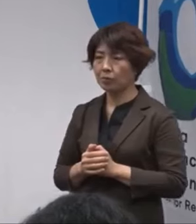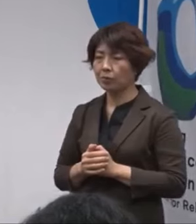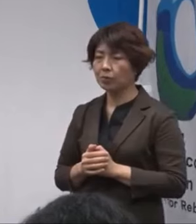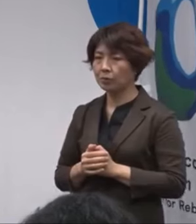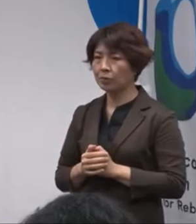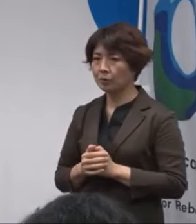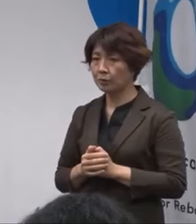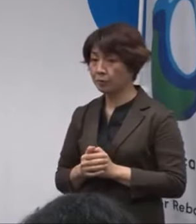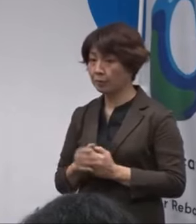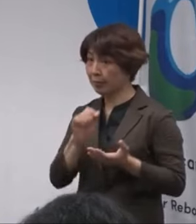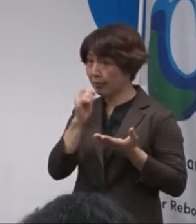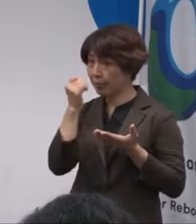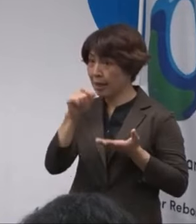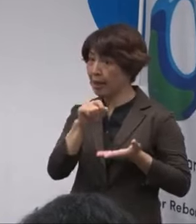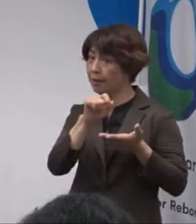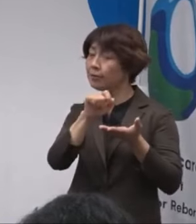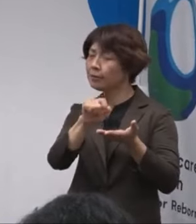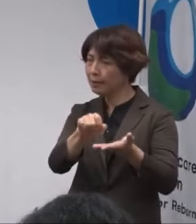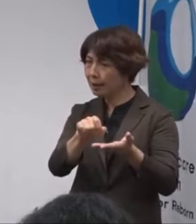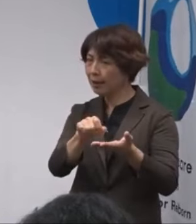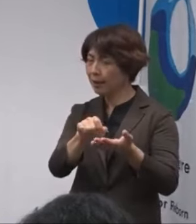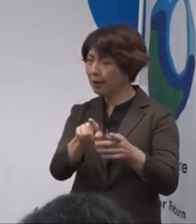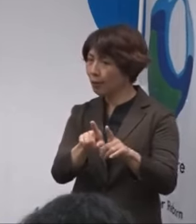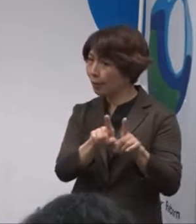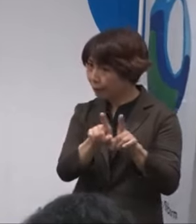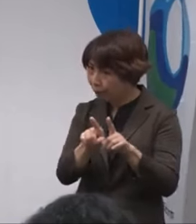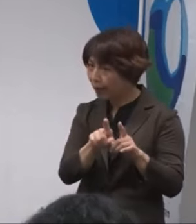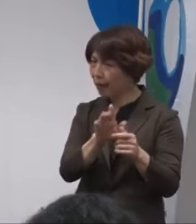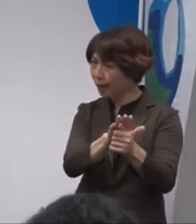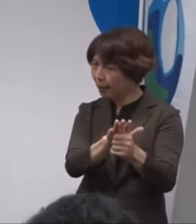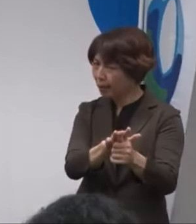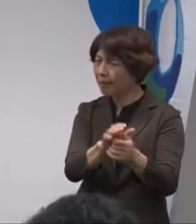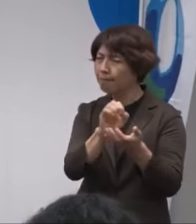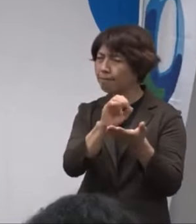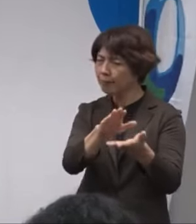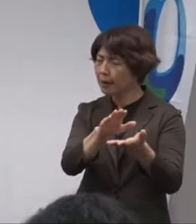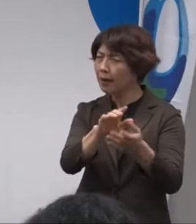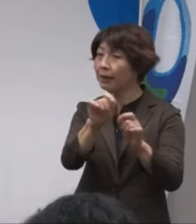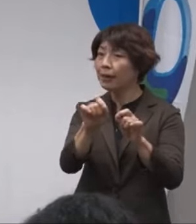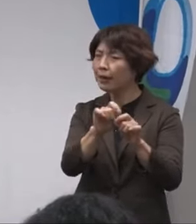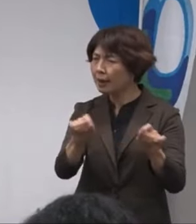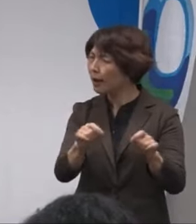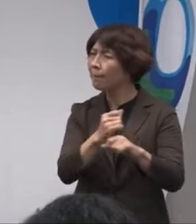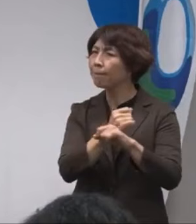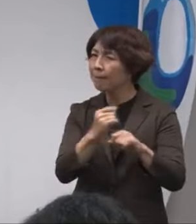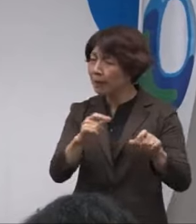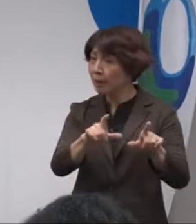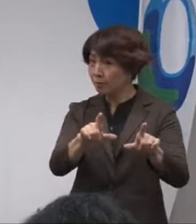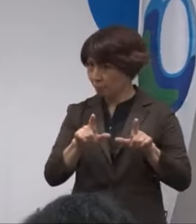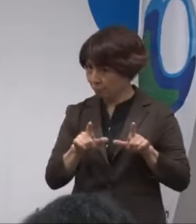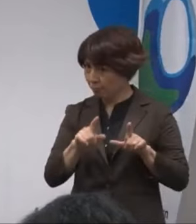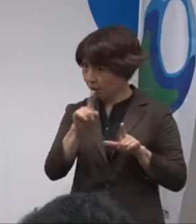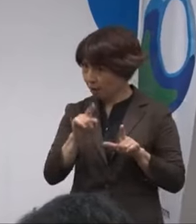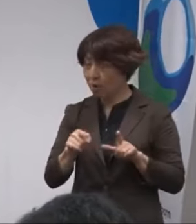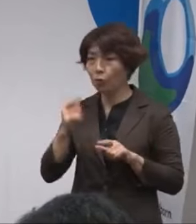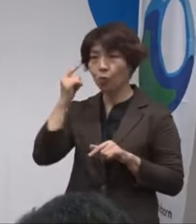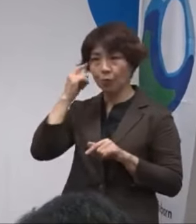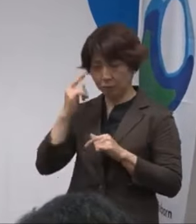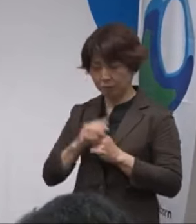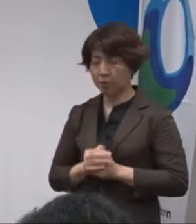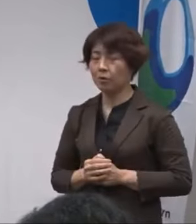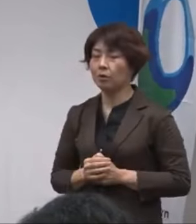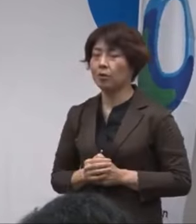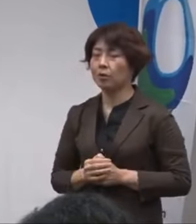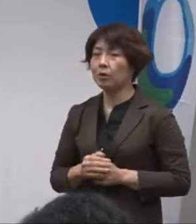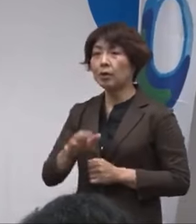ある意味提案をして、寄り添った上でのことなのかなというふうには思いますが、ただ、まだ